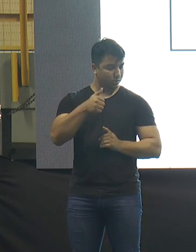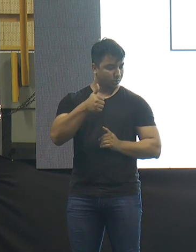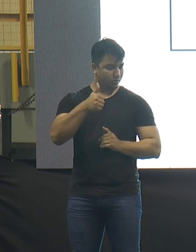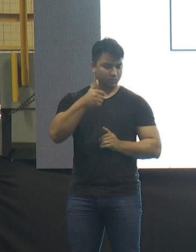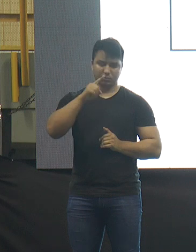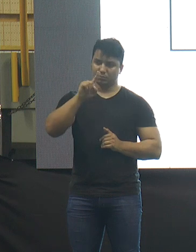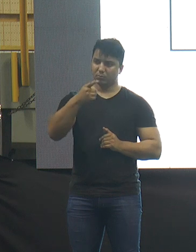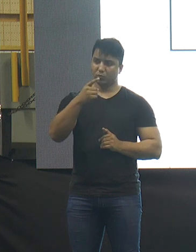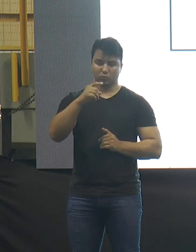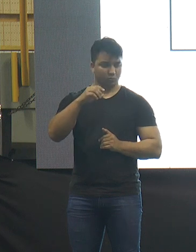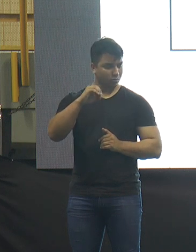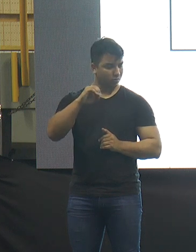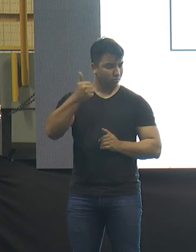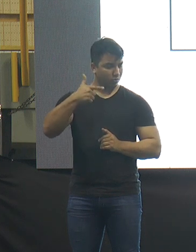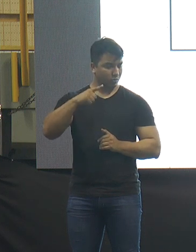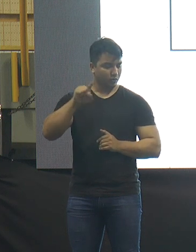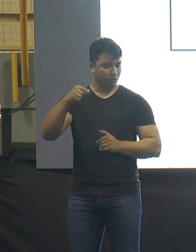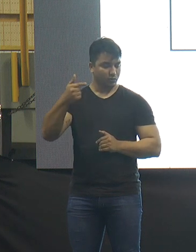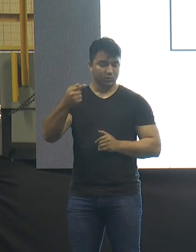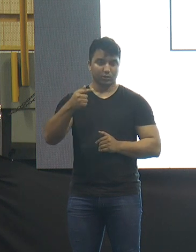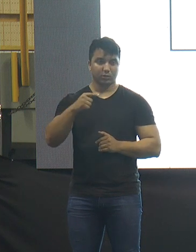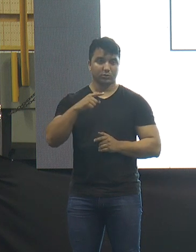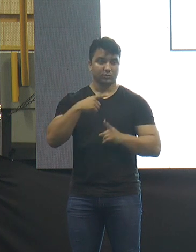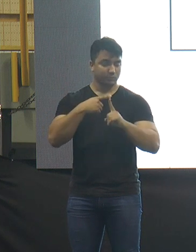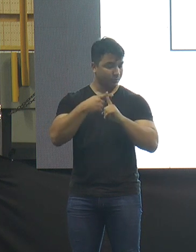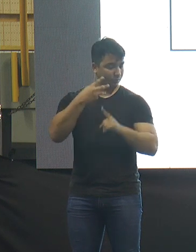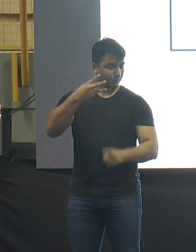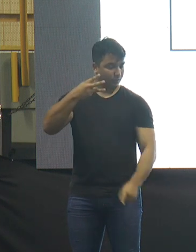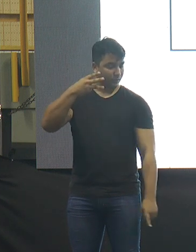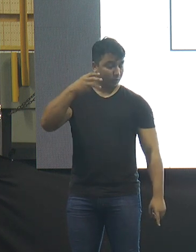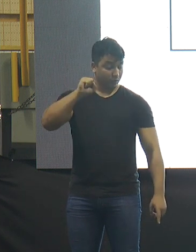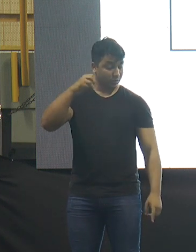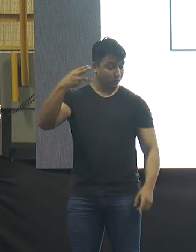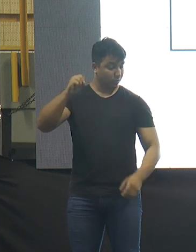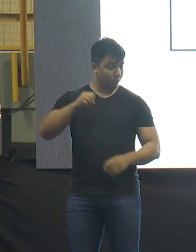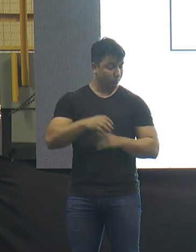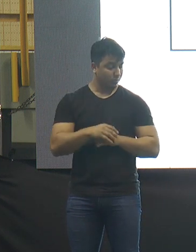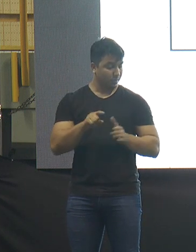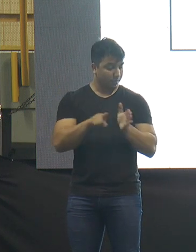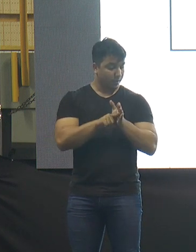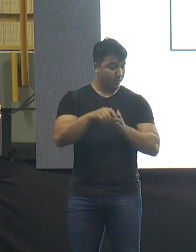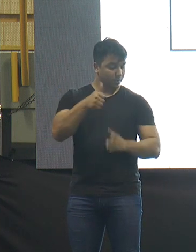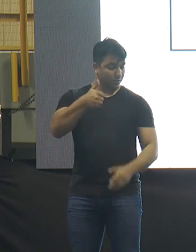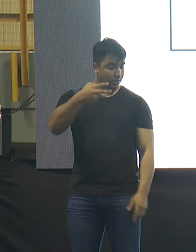838,8. Quando você faz o somatório, qual foi o saldo energético? ΔH foi igual a menos